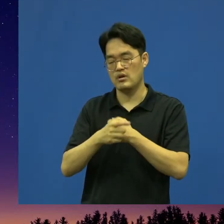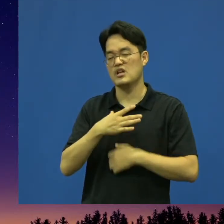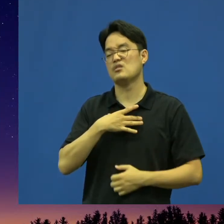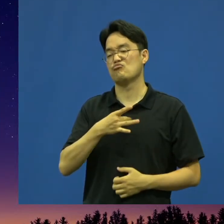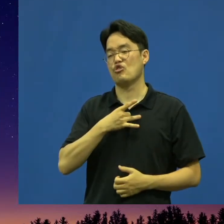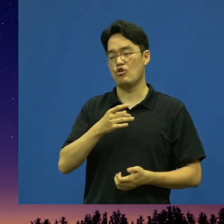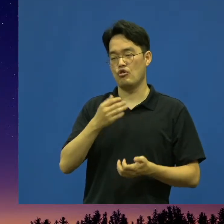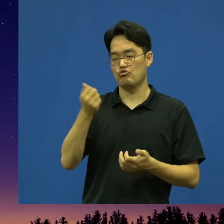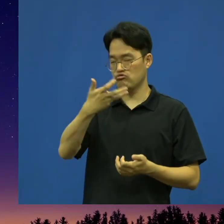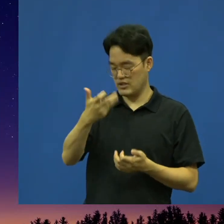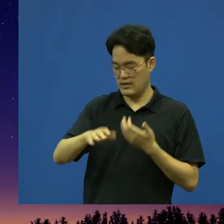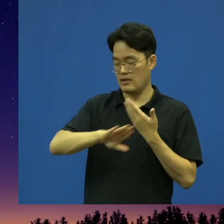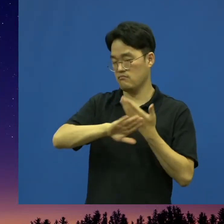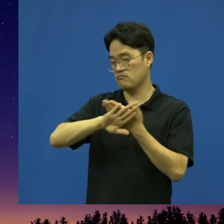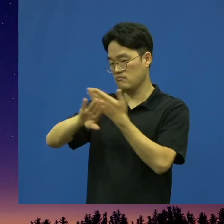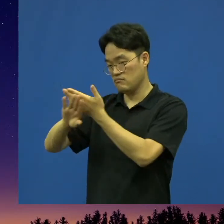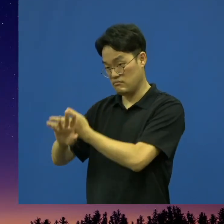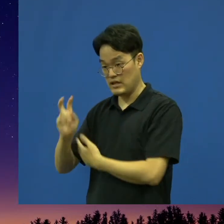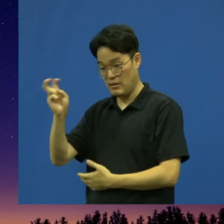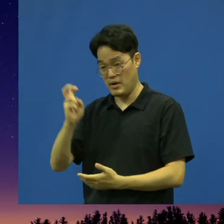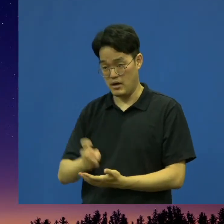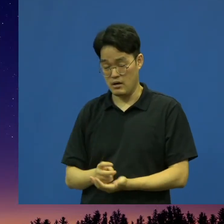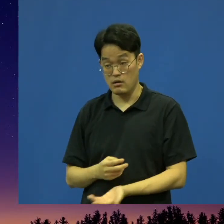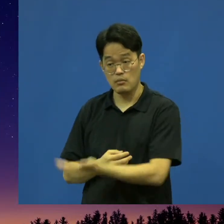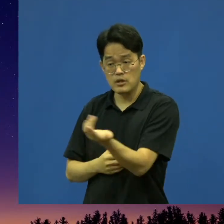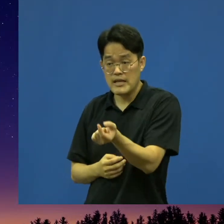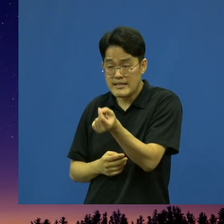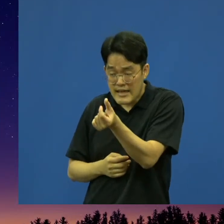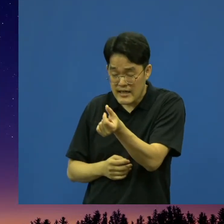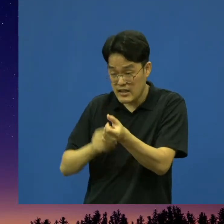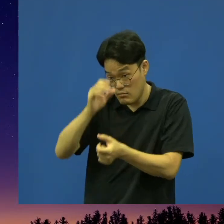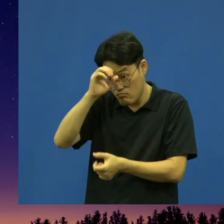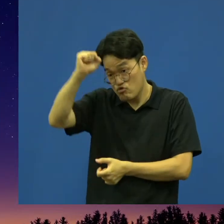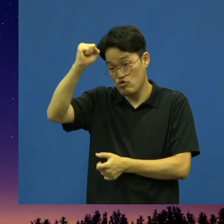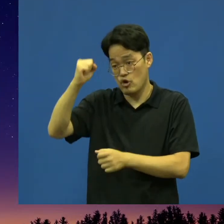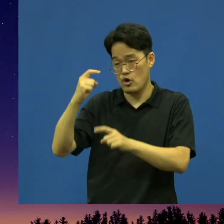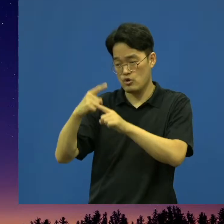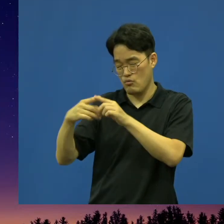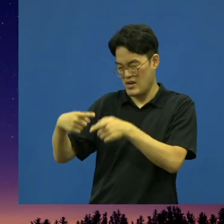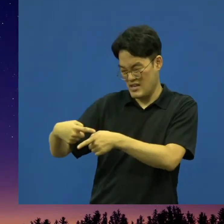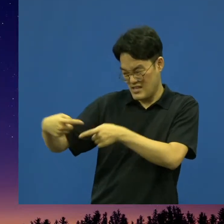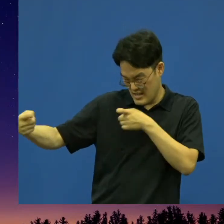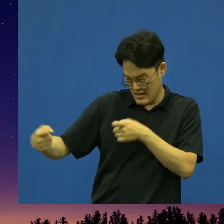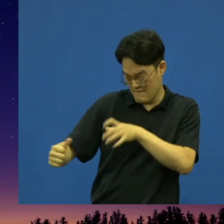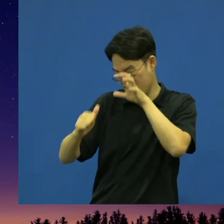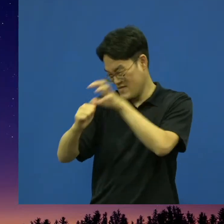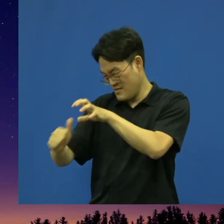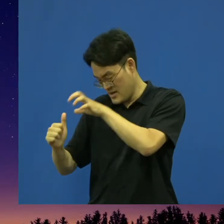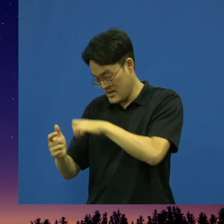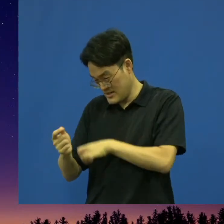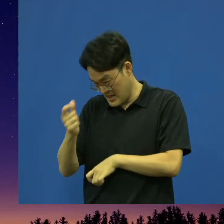뿔, 교회를 핍박하고 하나님을 대적하는 작은 뿔 누구일까요?